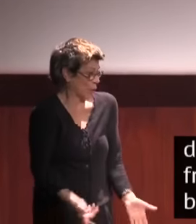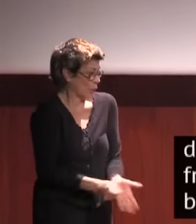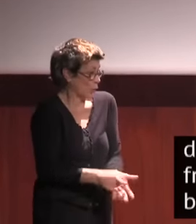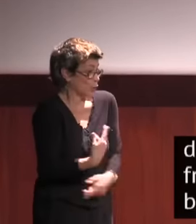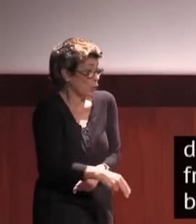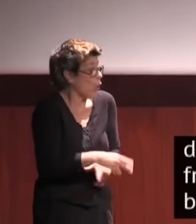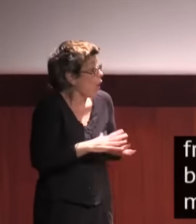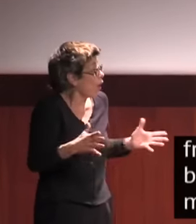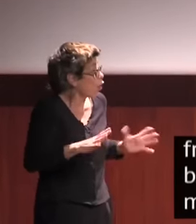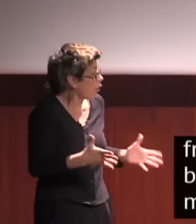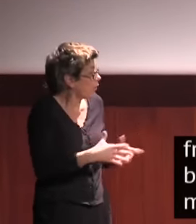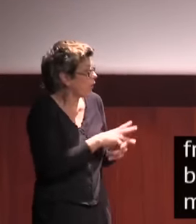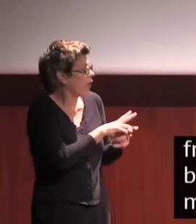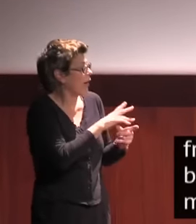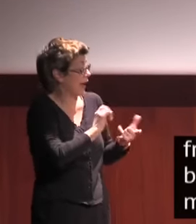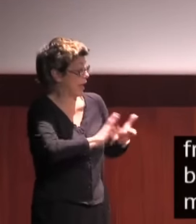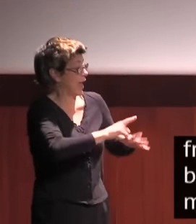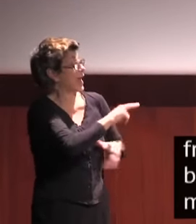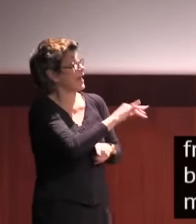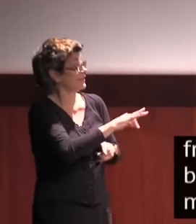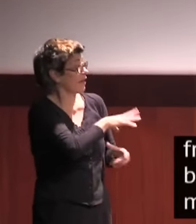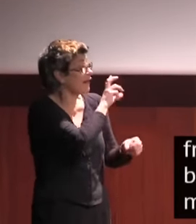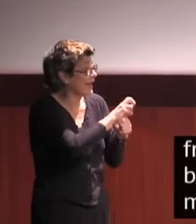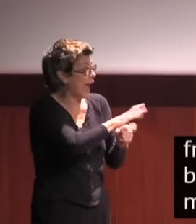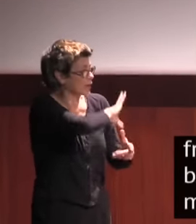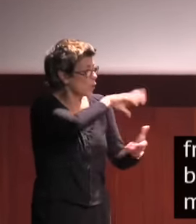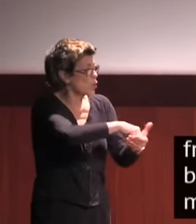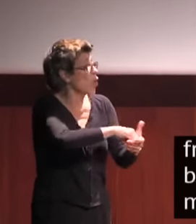LSF? Grande question, vous avez 4 heures.